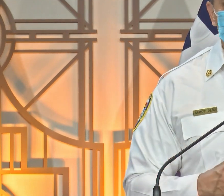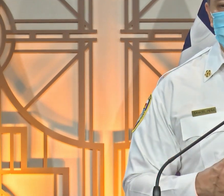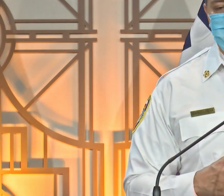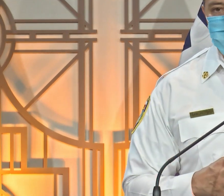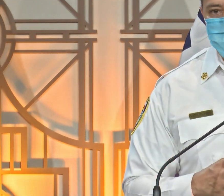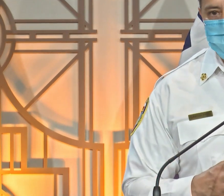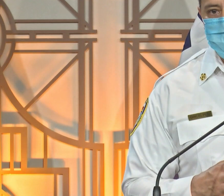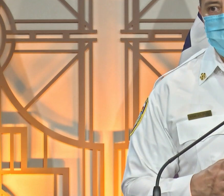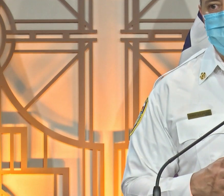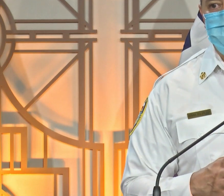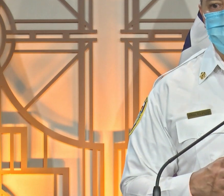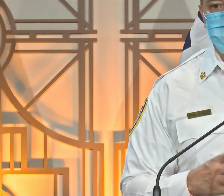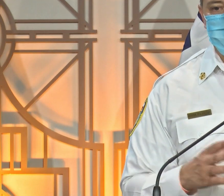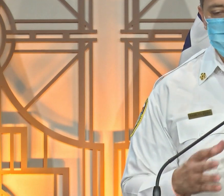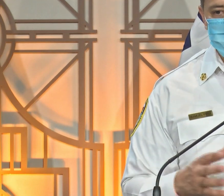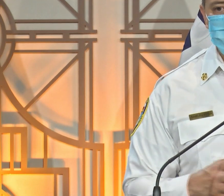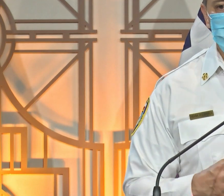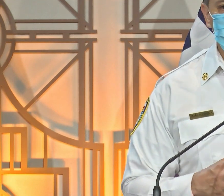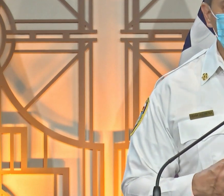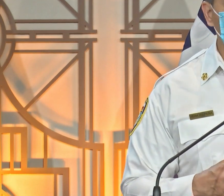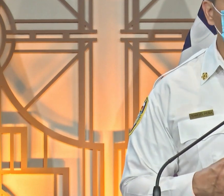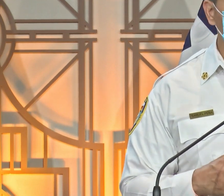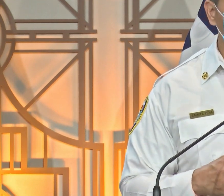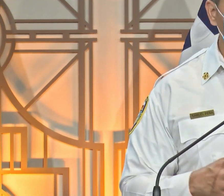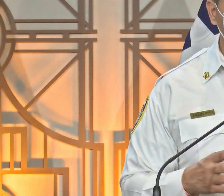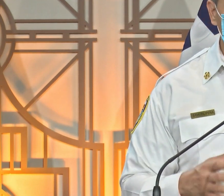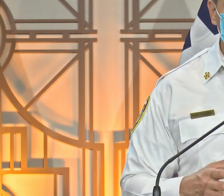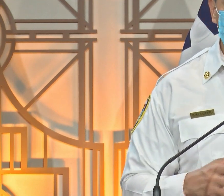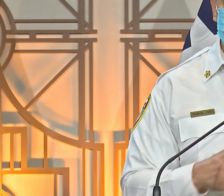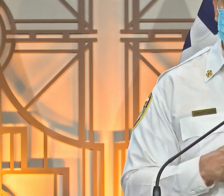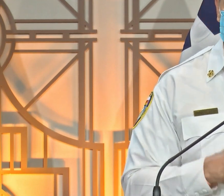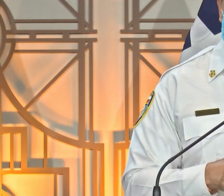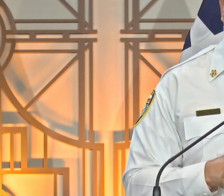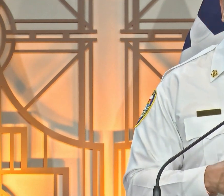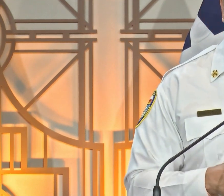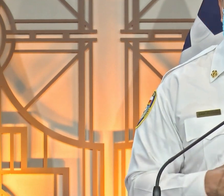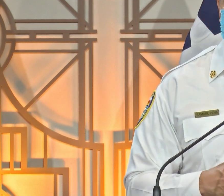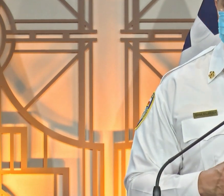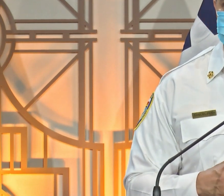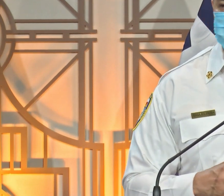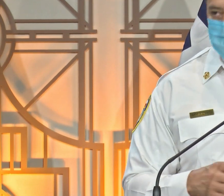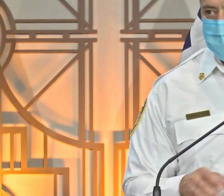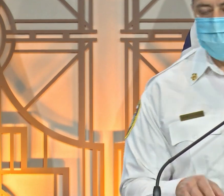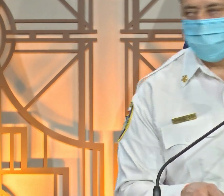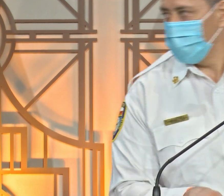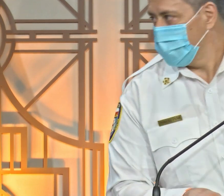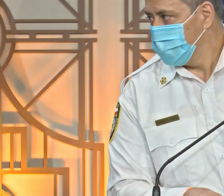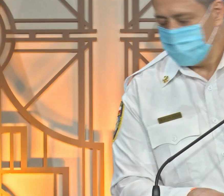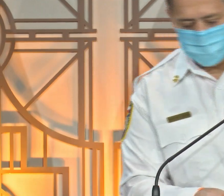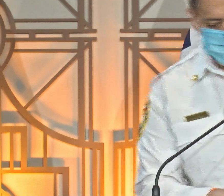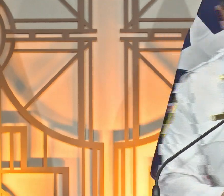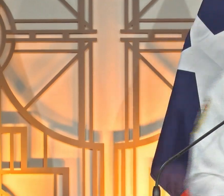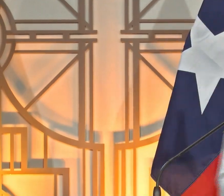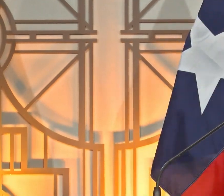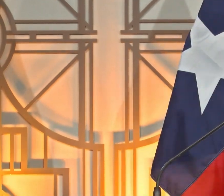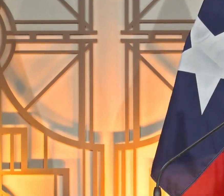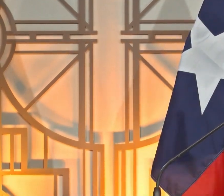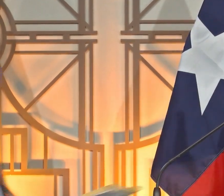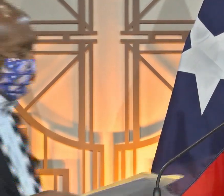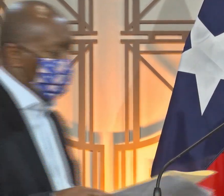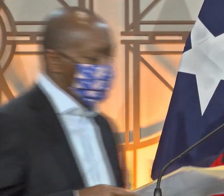responder adecuadamente a cualquier sistema que pueda entrar al Golfo y que nos impacte aquí en Houston. Gracias.